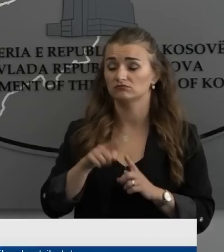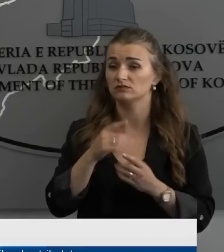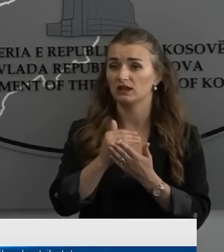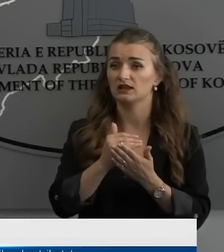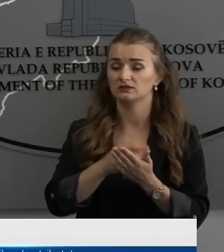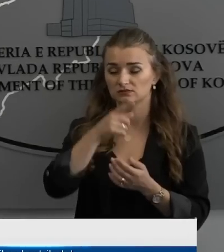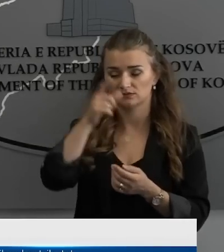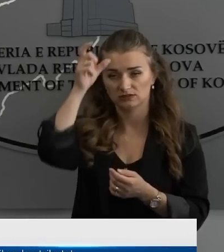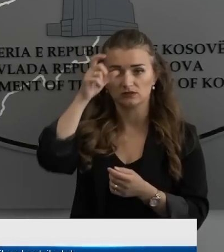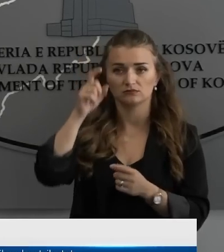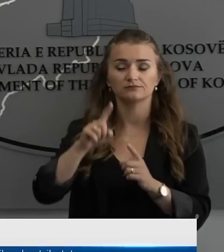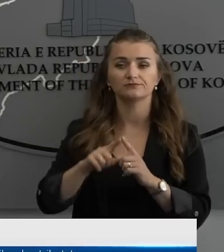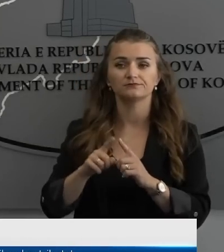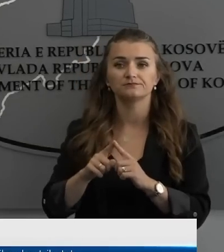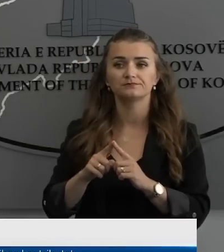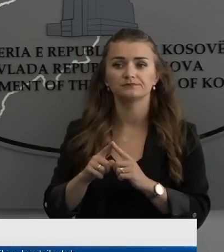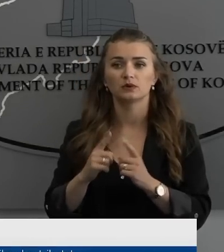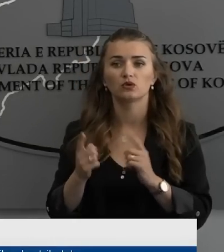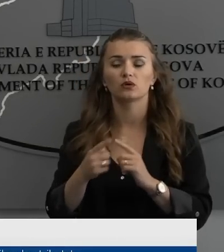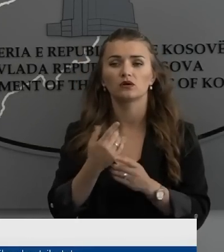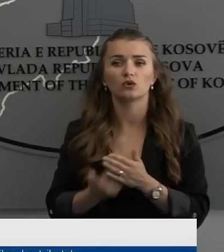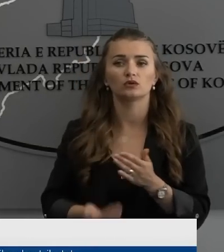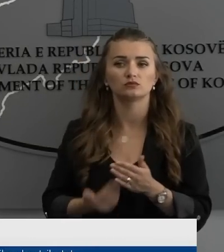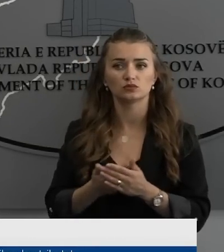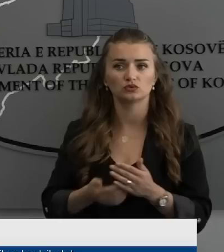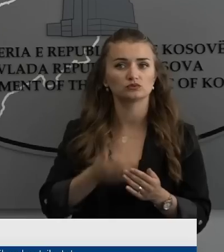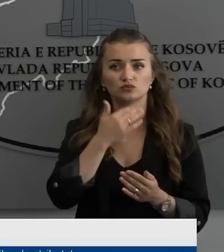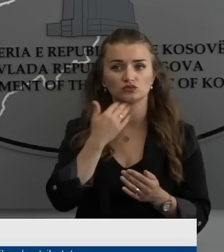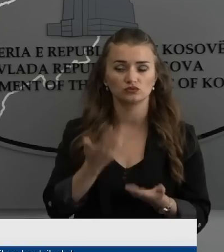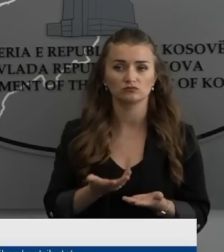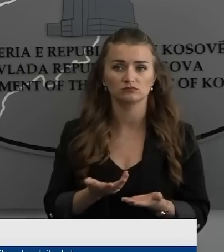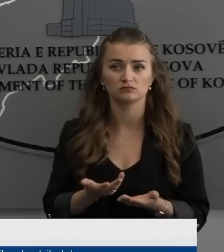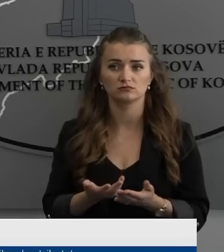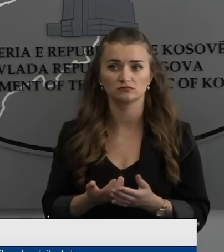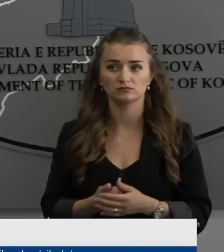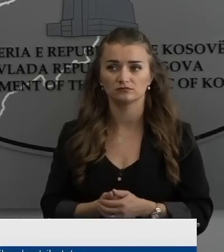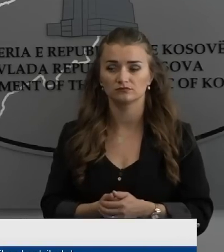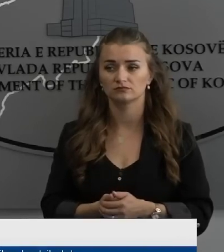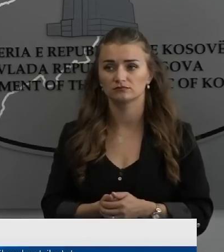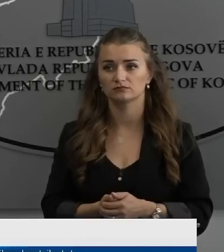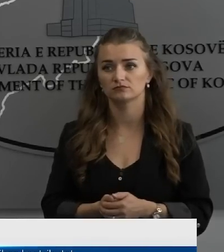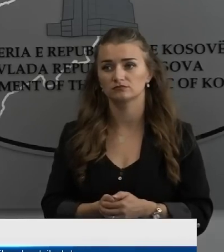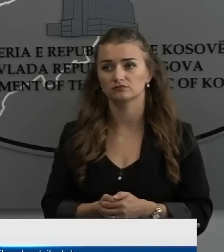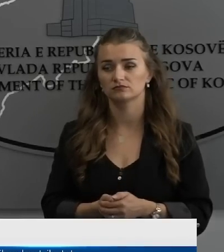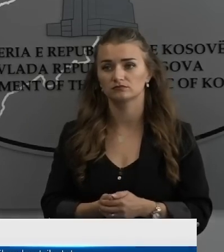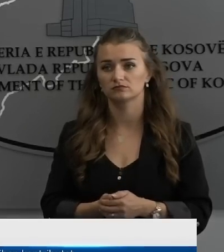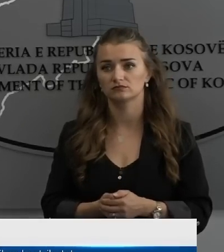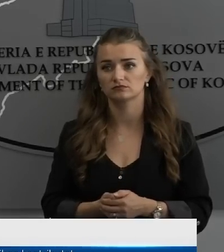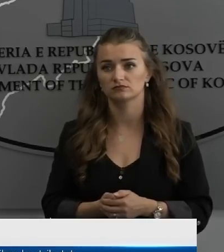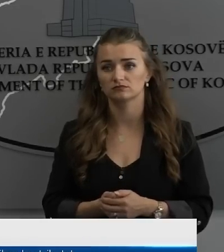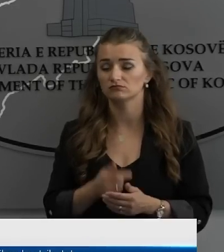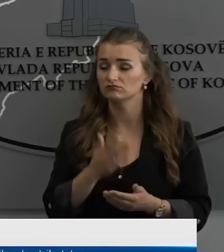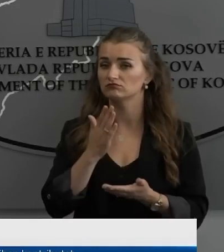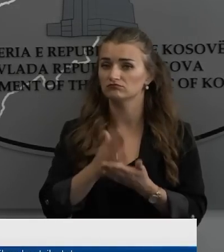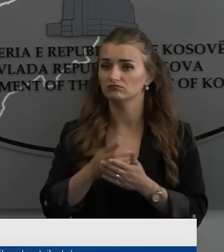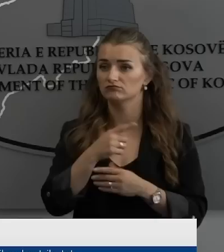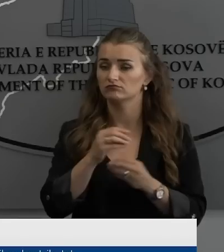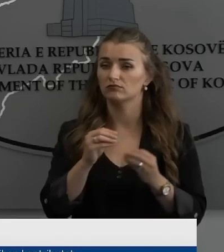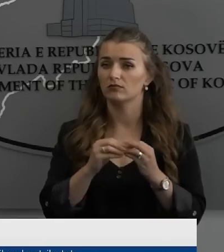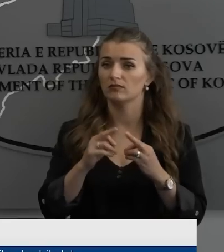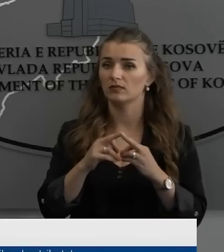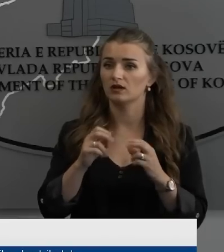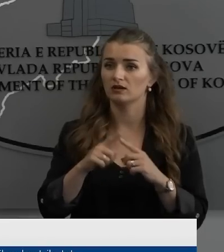në paligjshmëri me deklaratat e tyre dhe me veprimet e tyre. Prej pjesëmarrjes në Batajnicë me